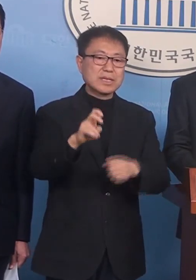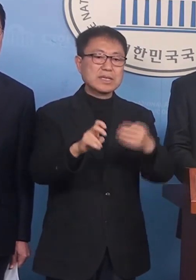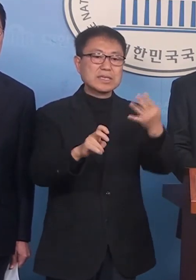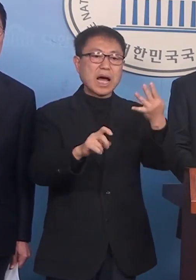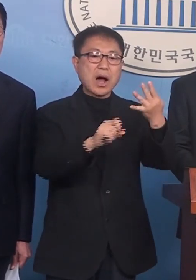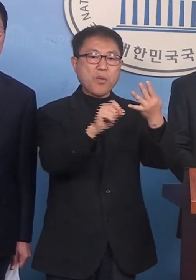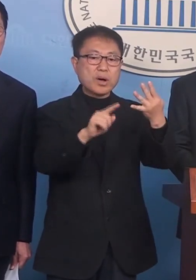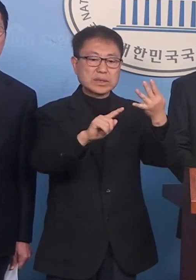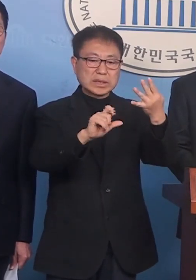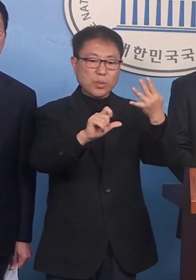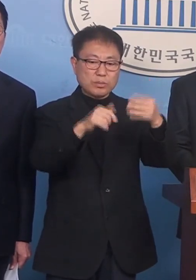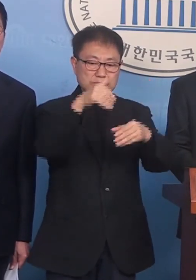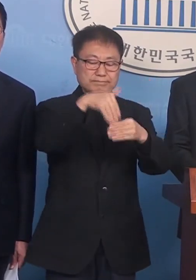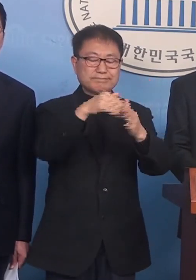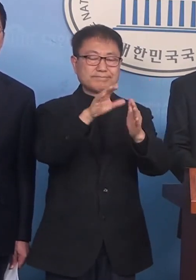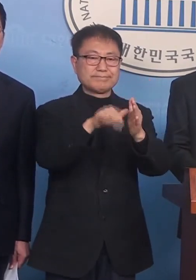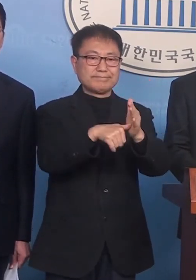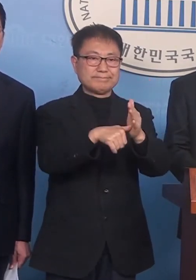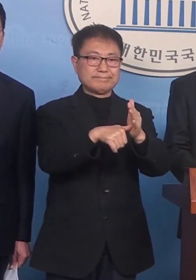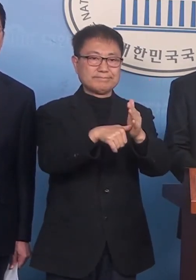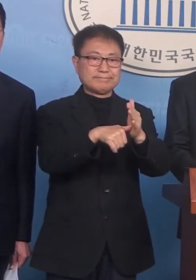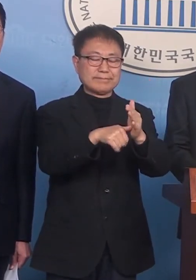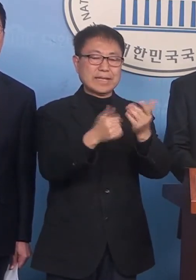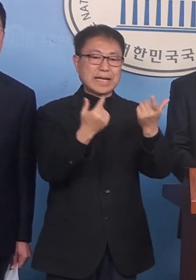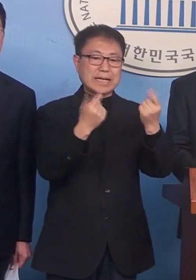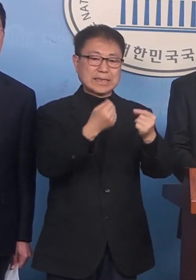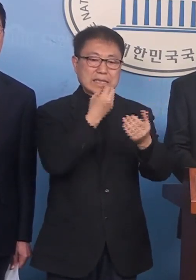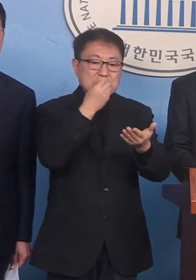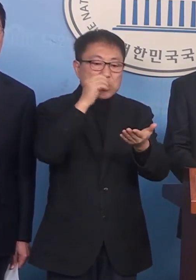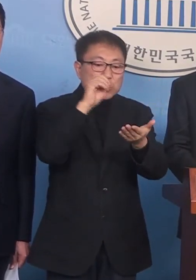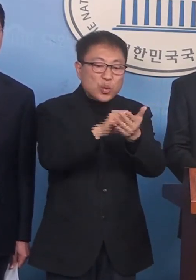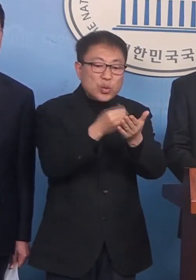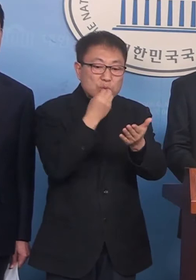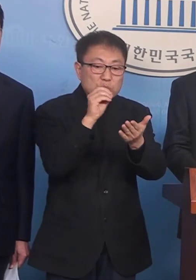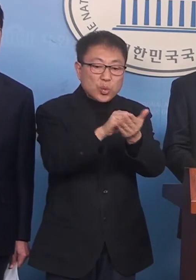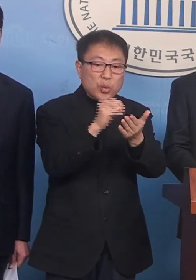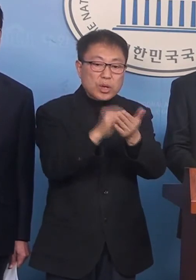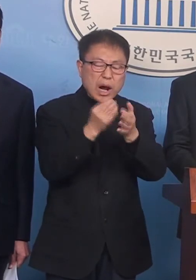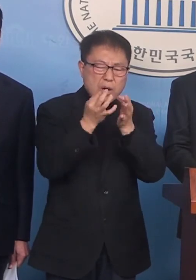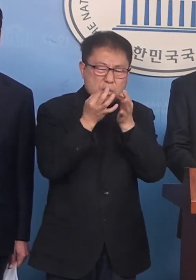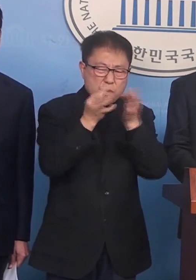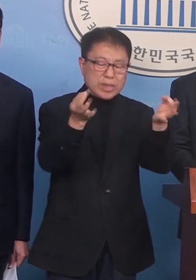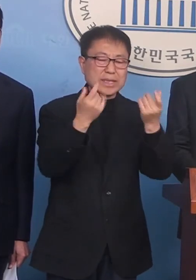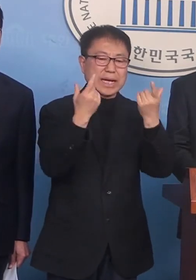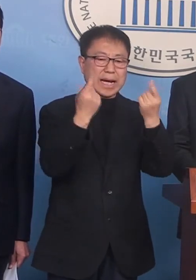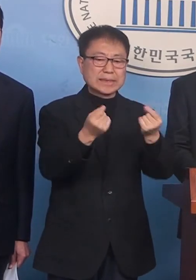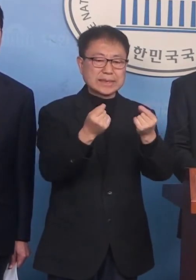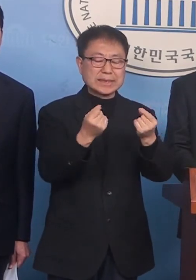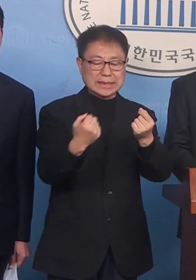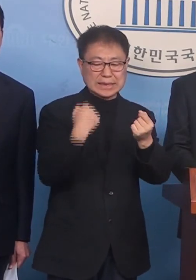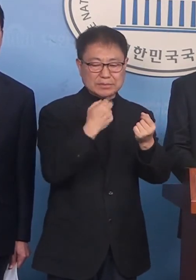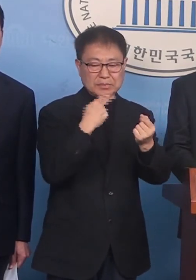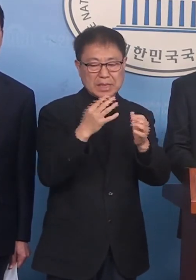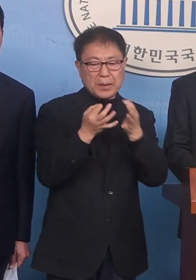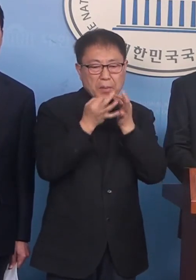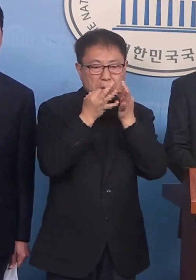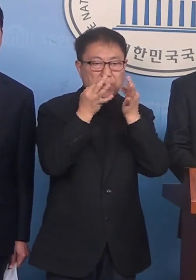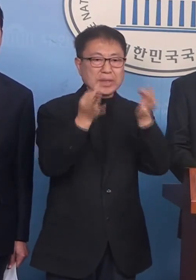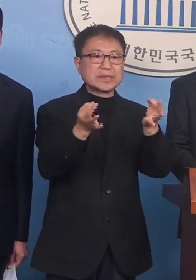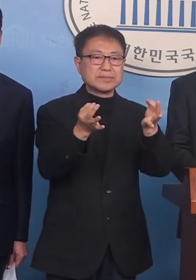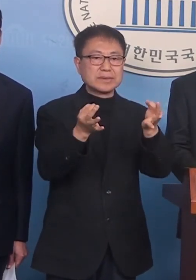4월 15일 총선은 바로 이런 돌들의 외침, 을들의